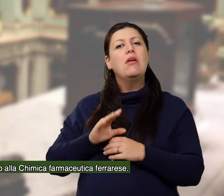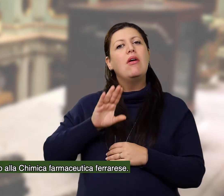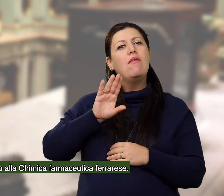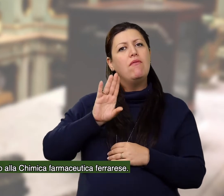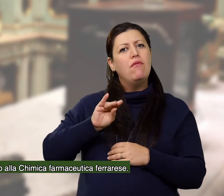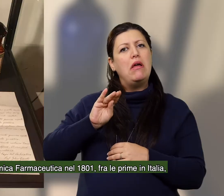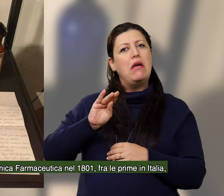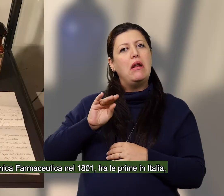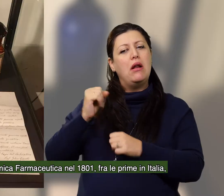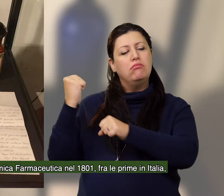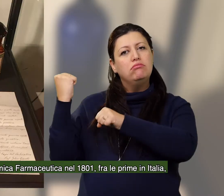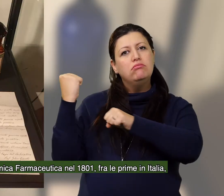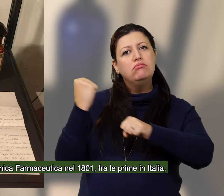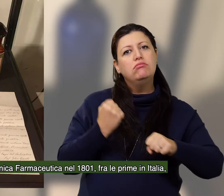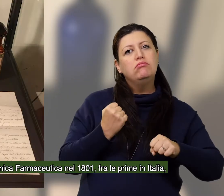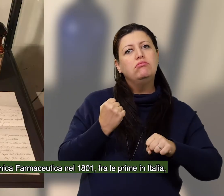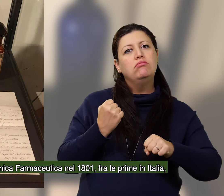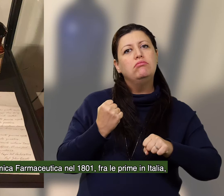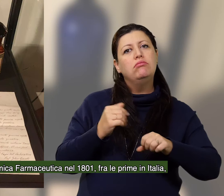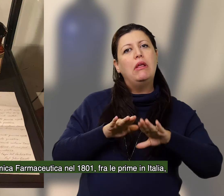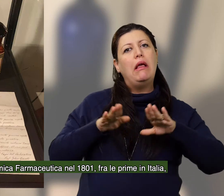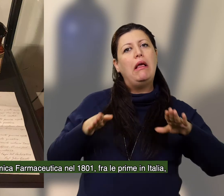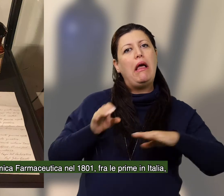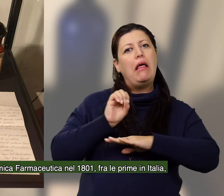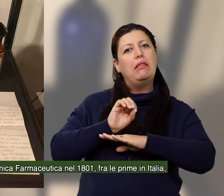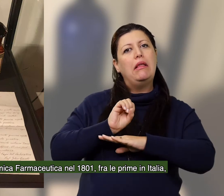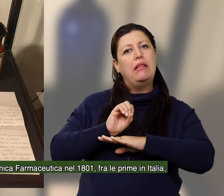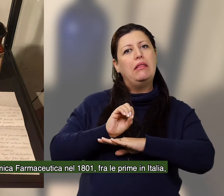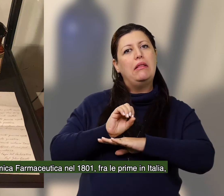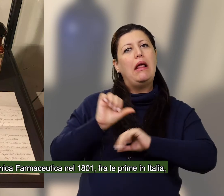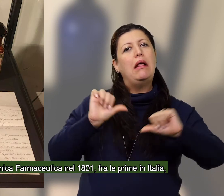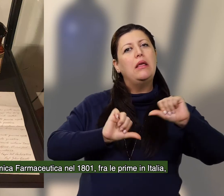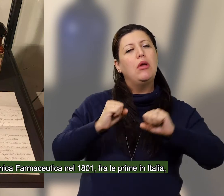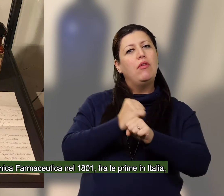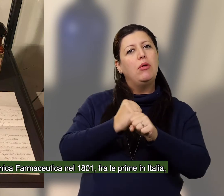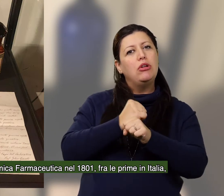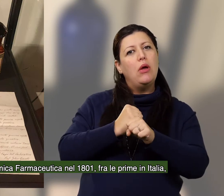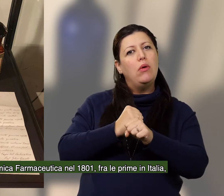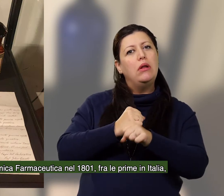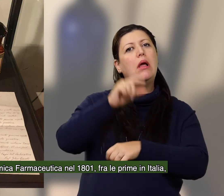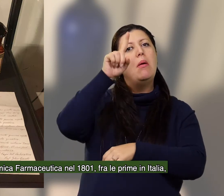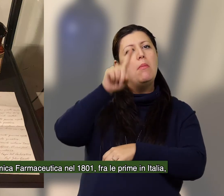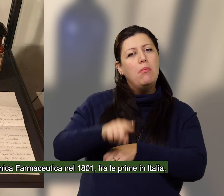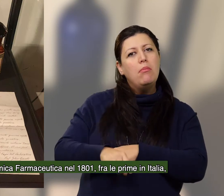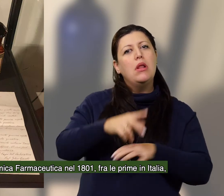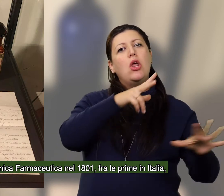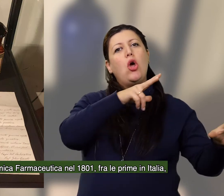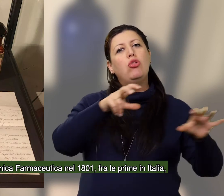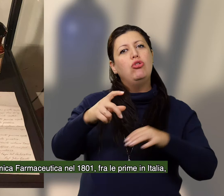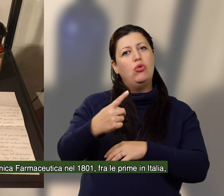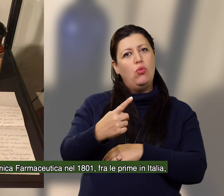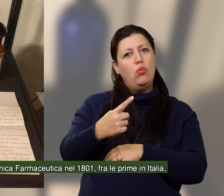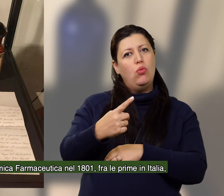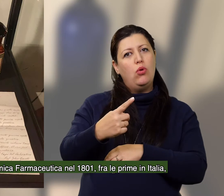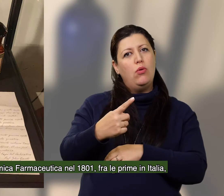ferrara istituì la cattedra di chimica farmaceutica nel 1801